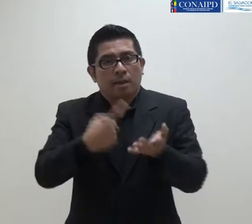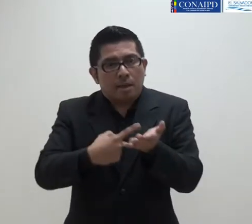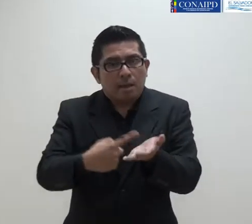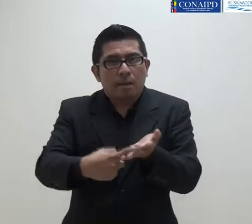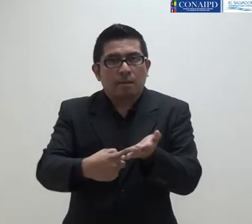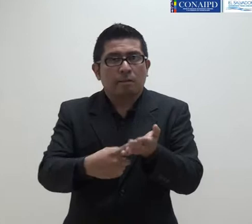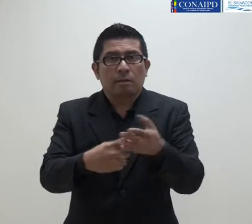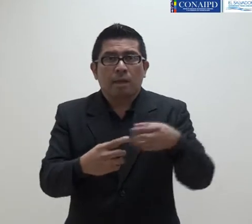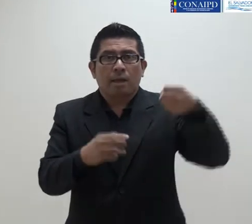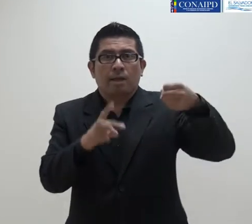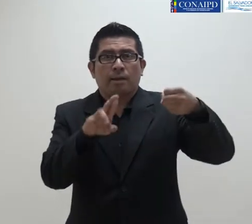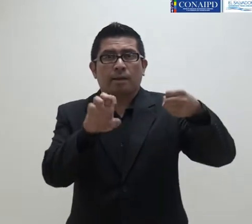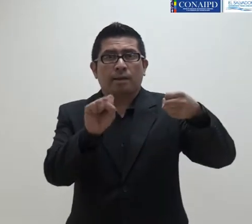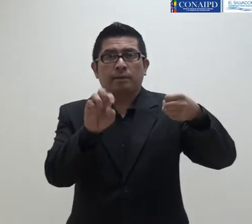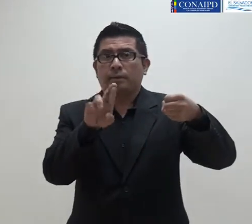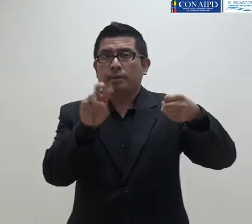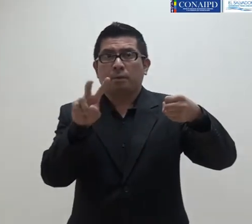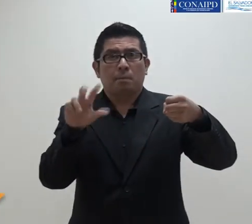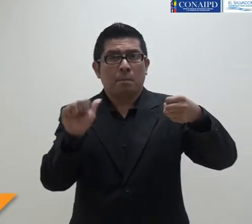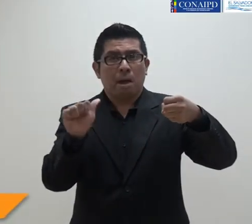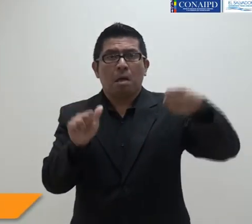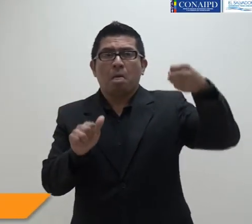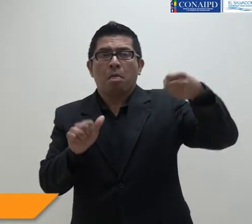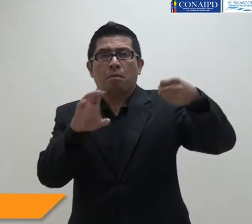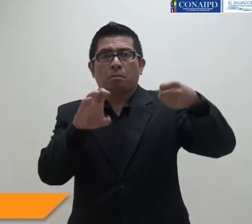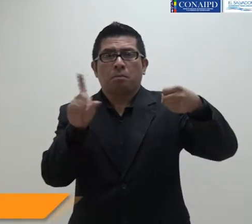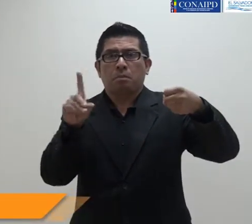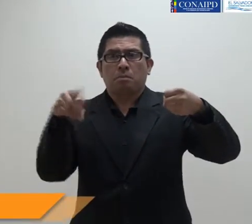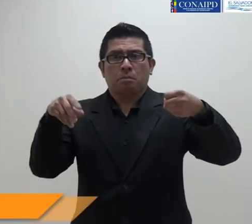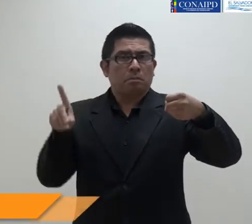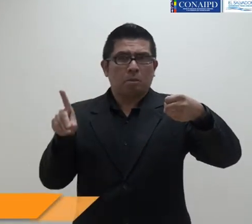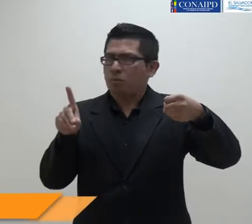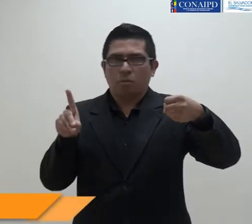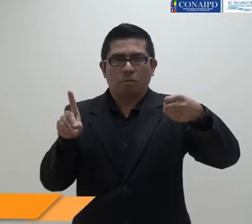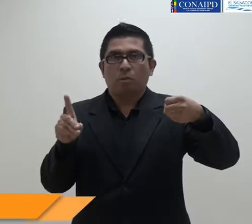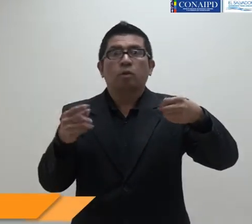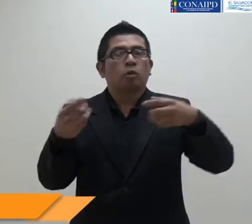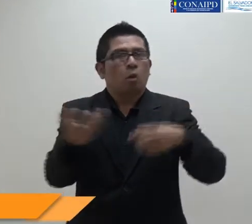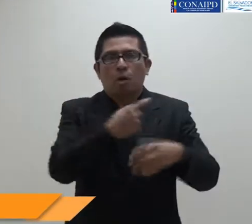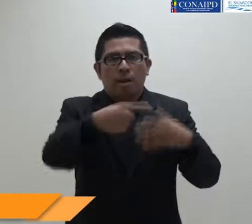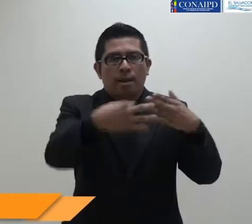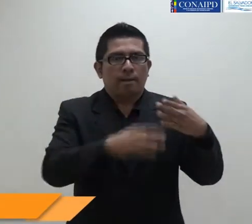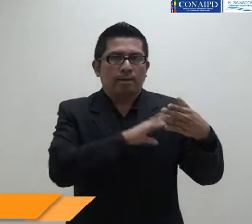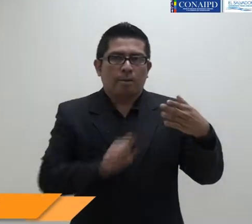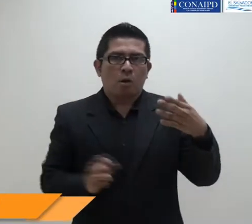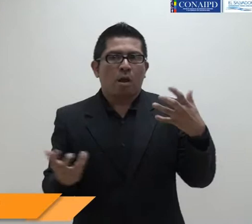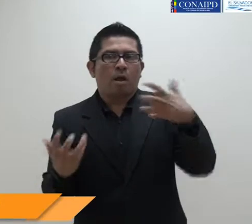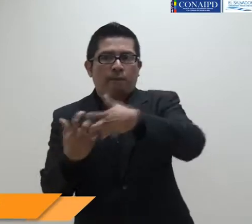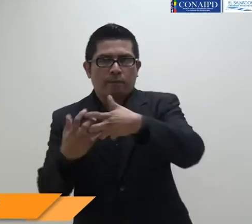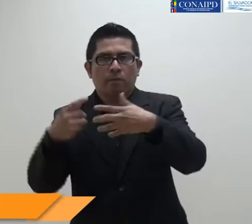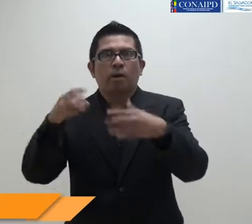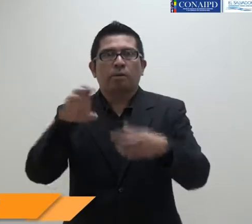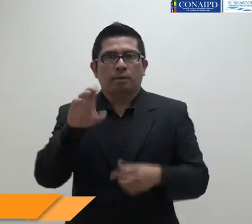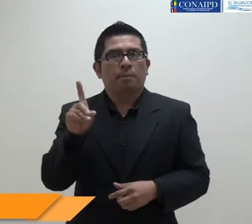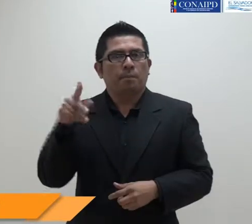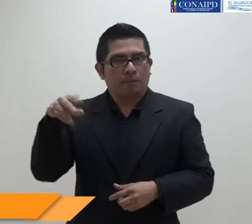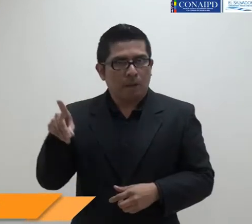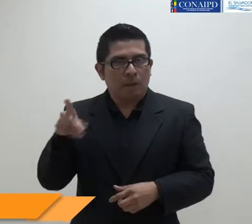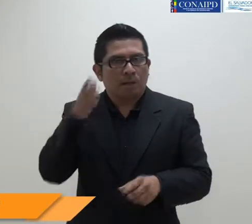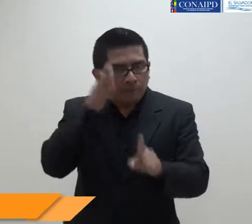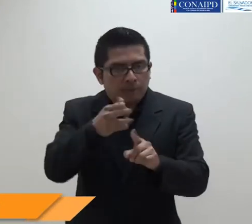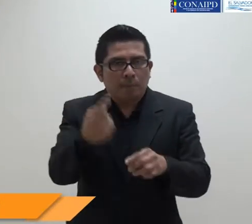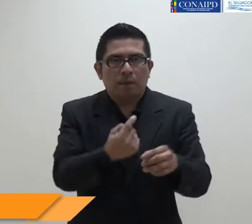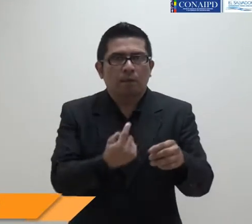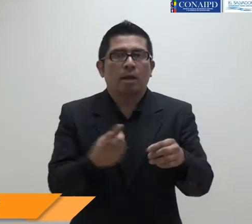el retiro de la reserva de la Convención, armonización de leyes con la Convención, certificación de personas con discapacidad, abordaje positivo